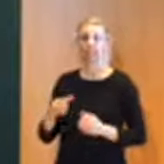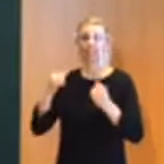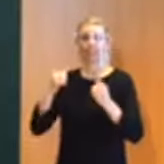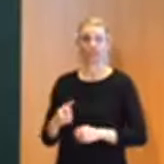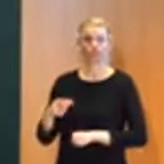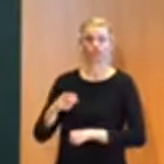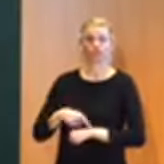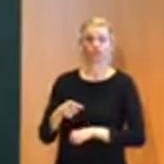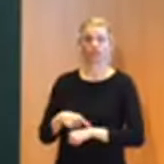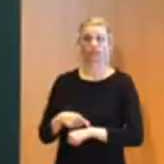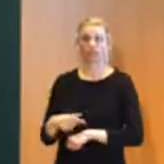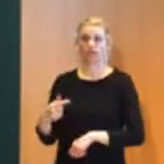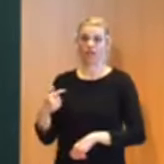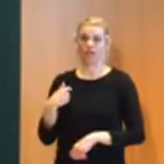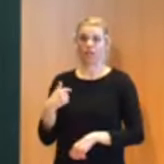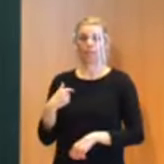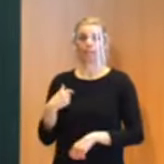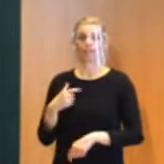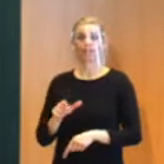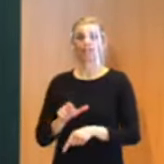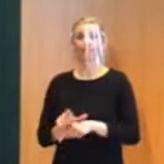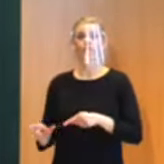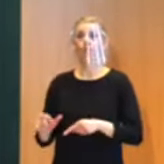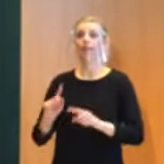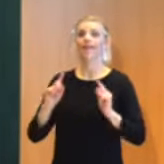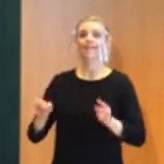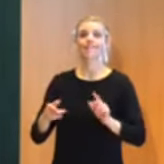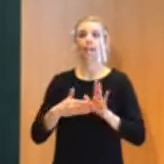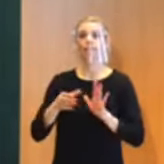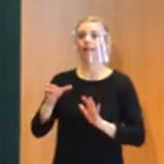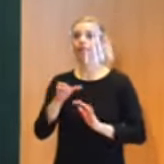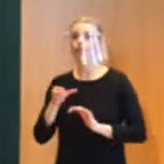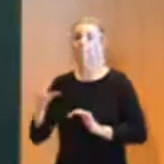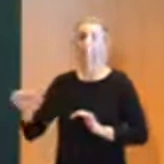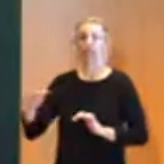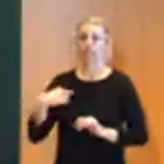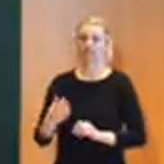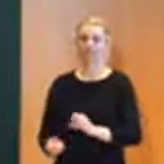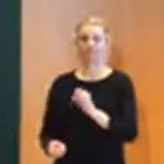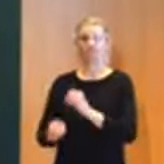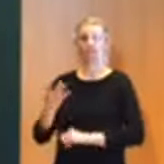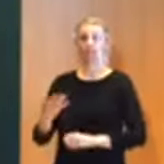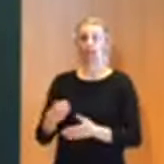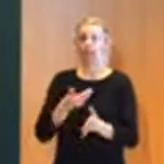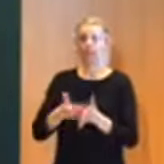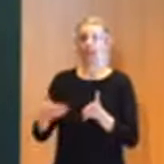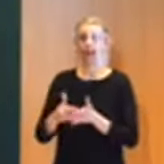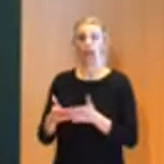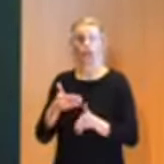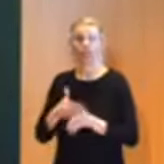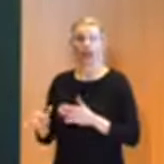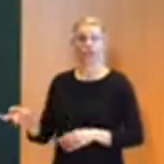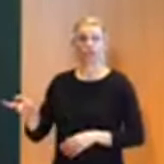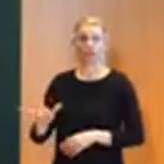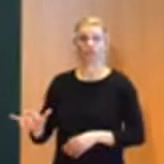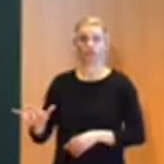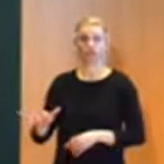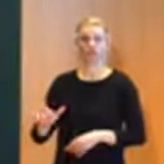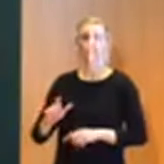časy. A my tu, aby sme mali niekoho kam upratať, tak ideme vytvárať nejakú nákladnú ďalšiu pozíciu. Po